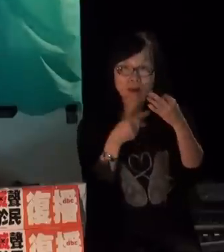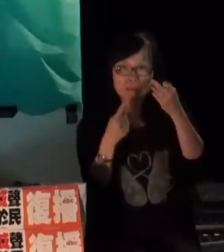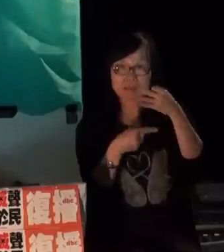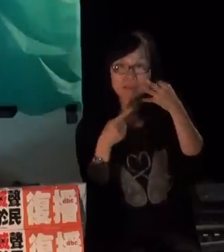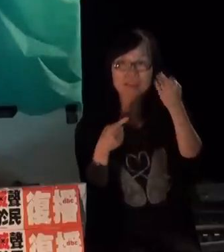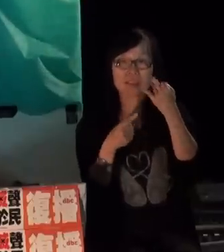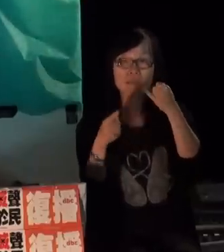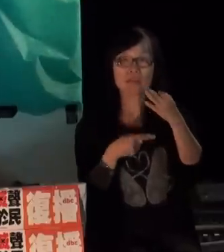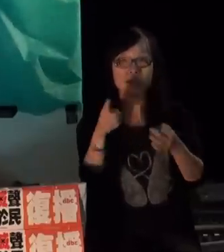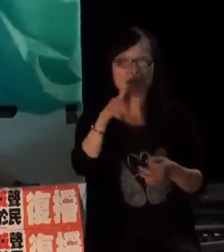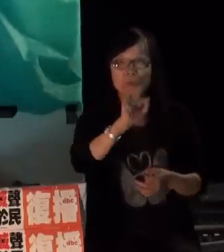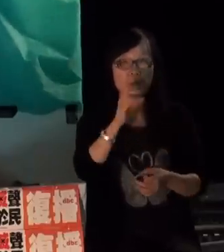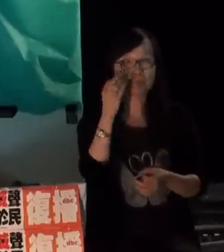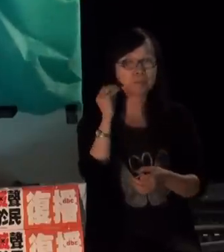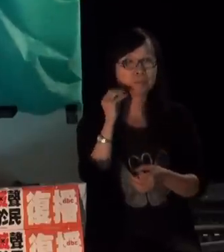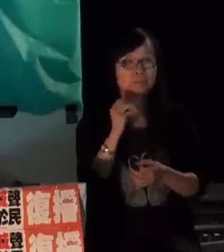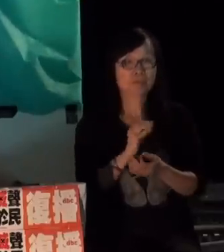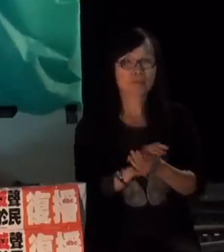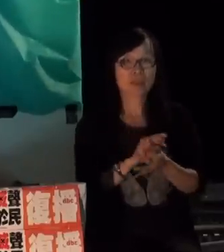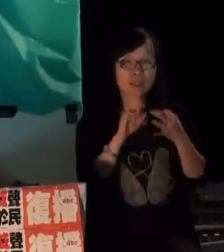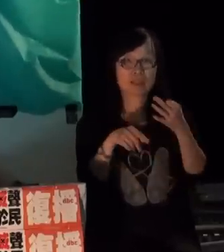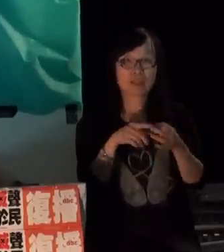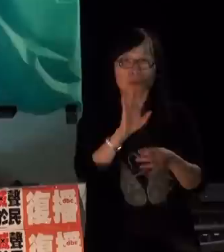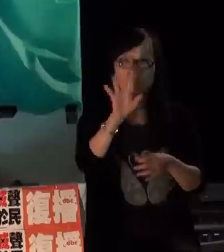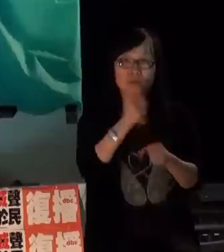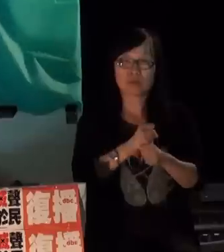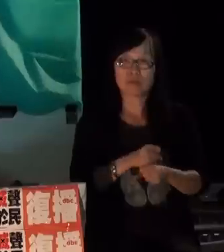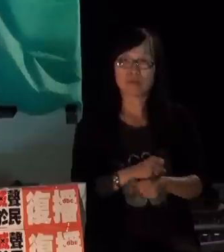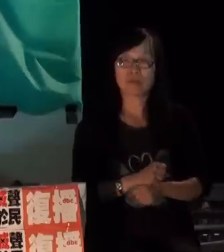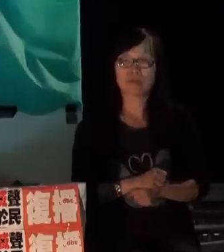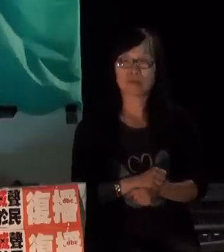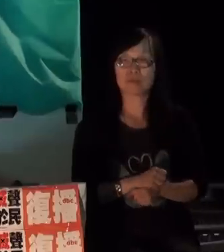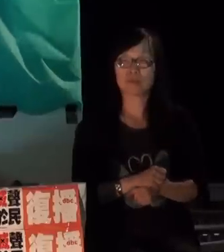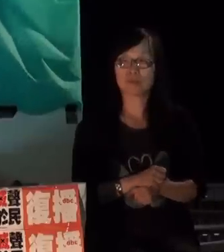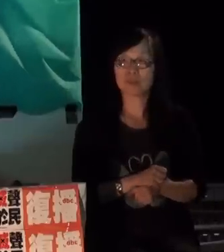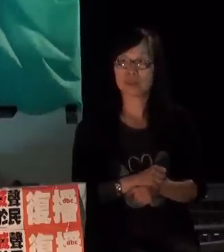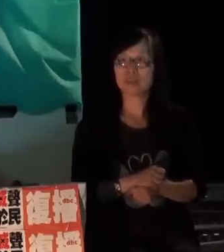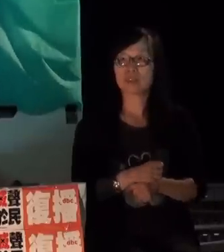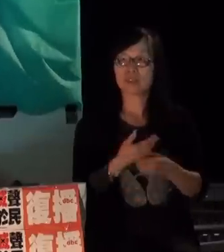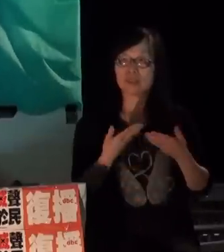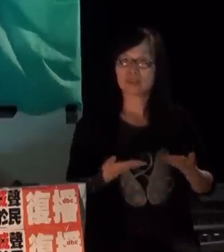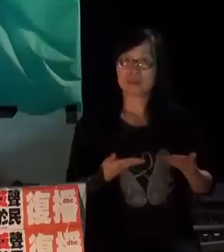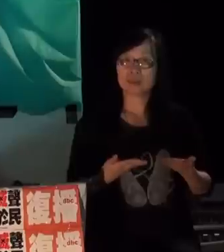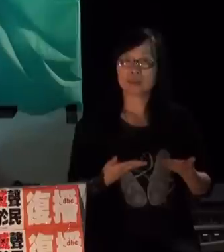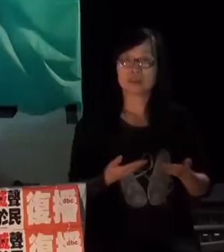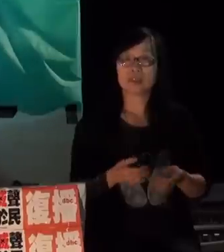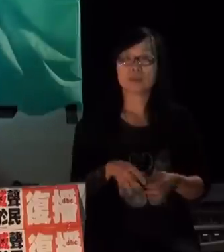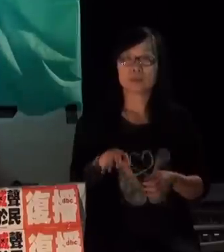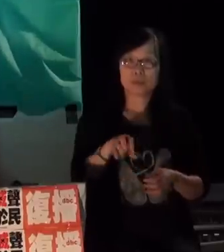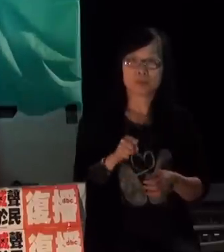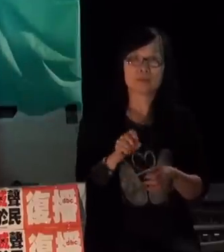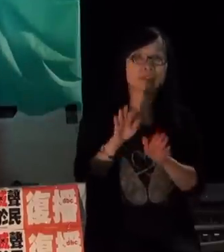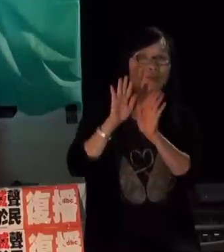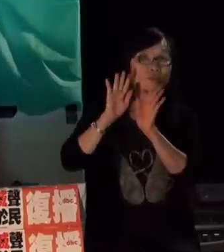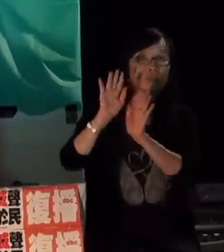意思，我冇搞清楚。喂，佢唔使做嘢㗎，係嘛？即係佢而家用呢一個擋箭